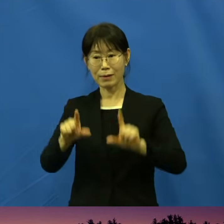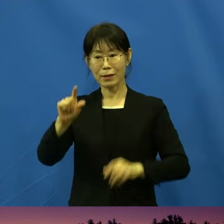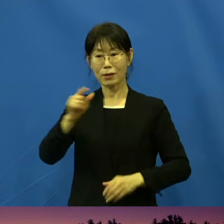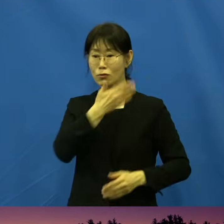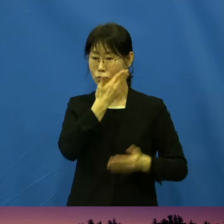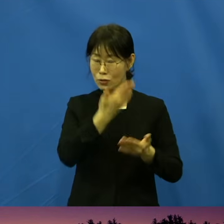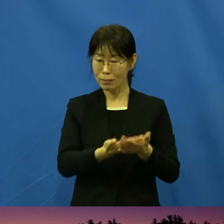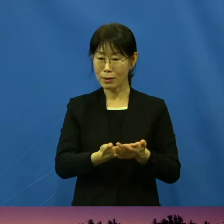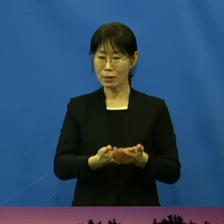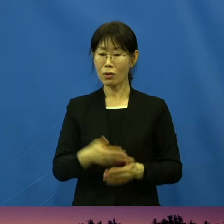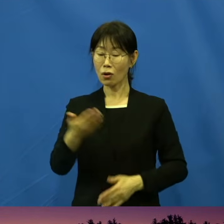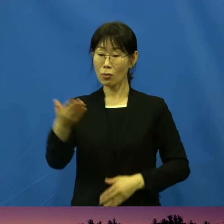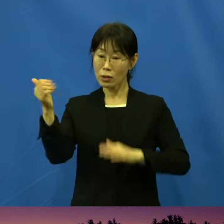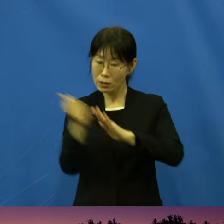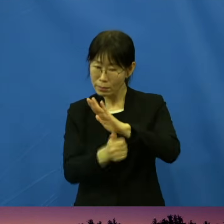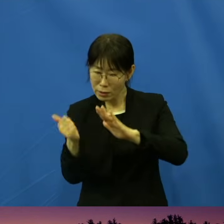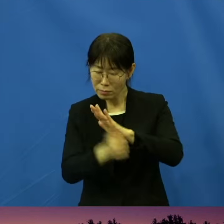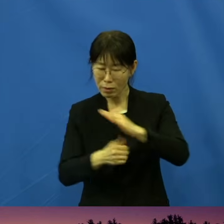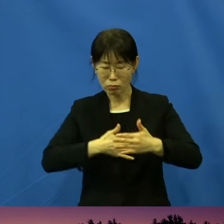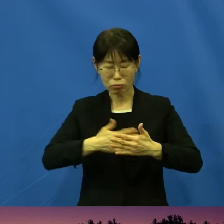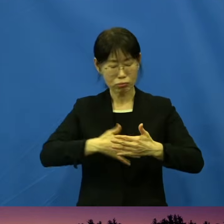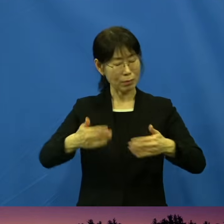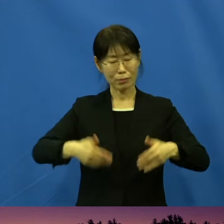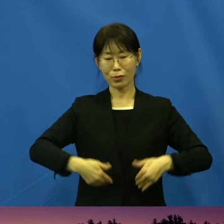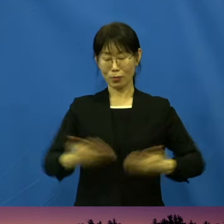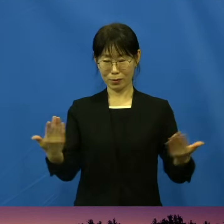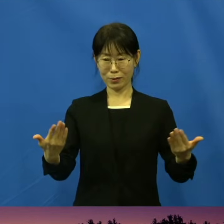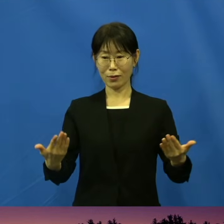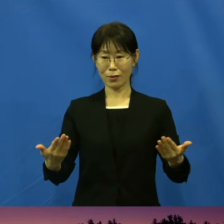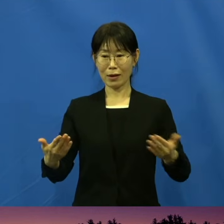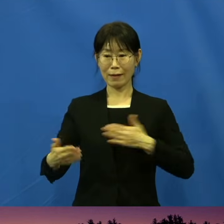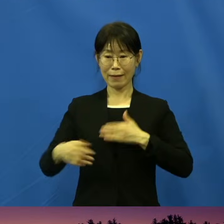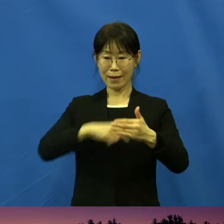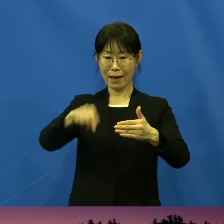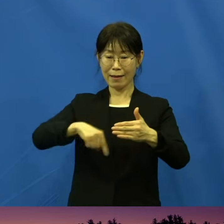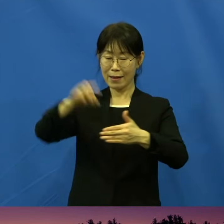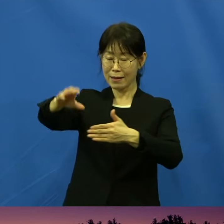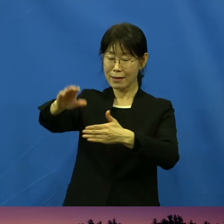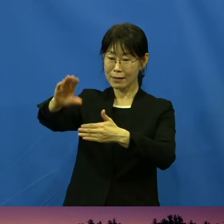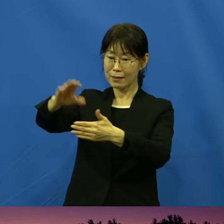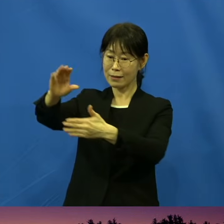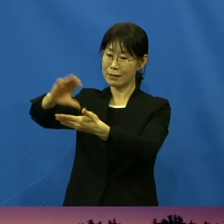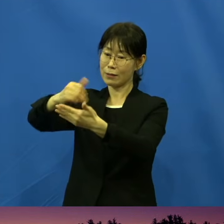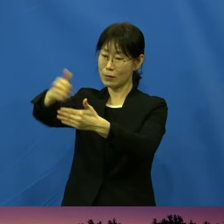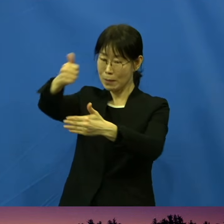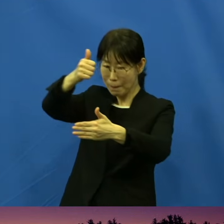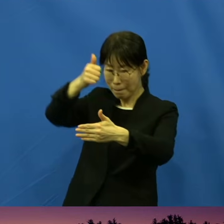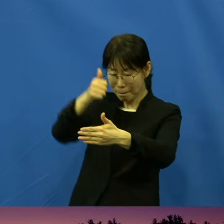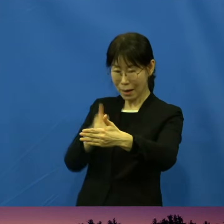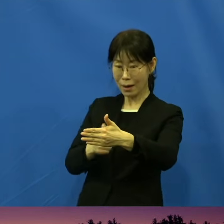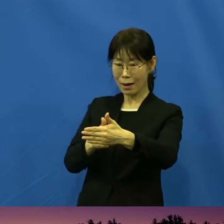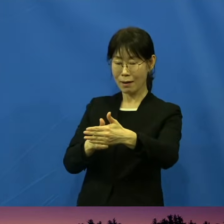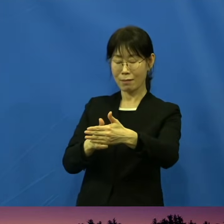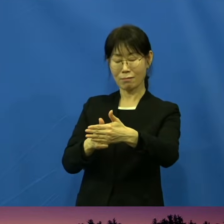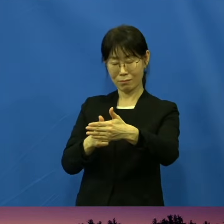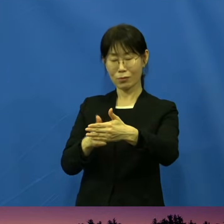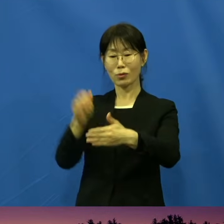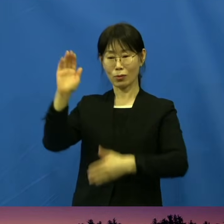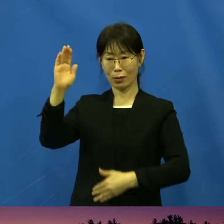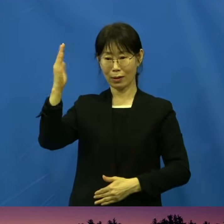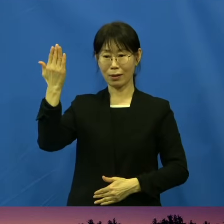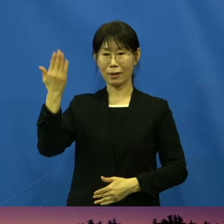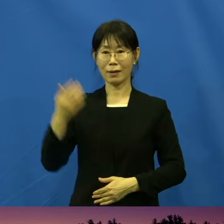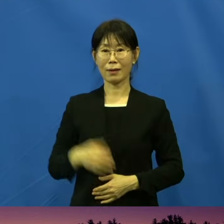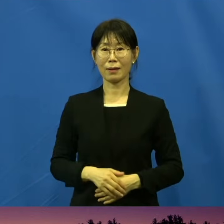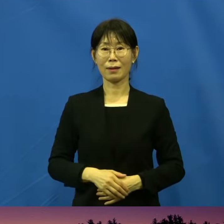실패해도 불안해하지 마세요. 다시 한번 내 안에 계신 그리스도를 확인하는 거죠. 그리고 내 안에 계신